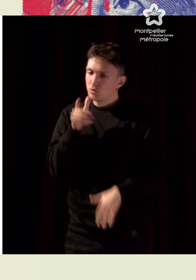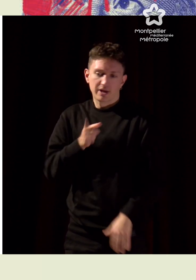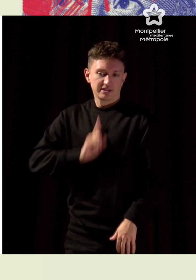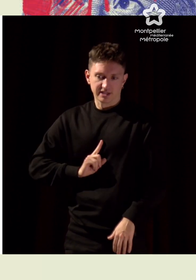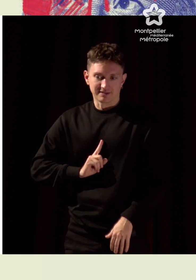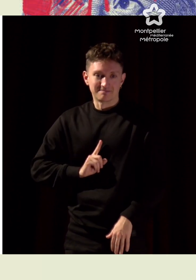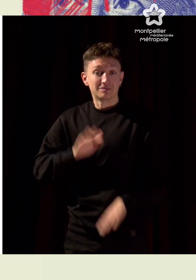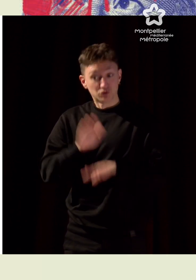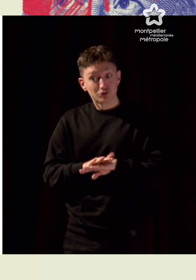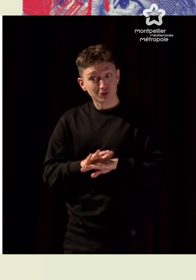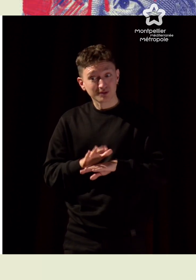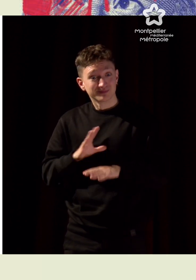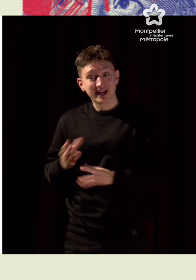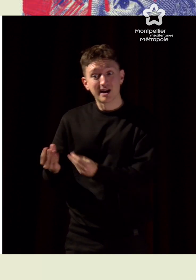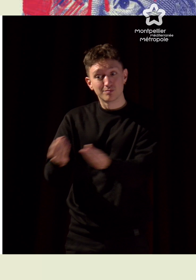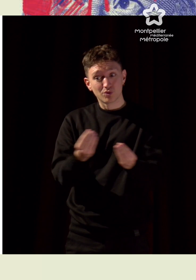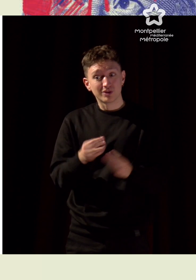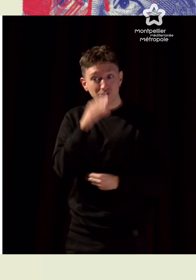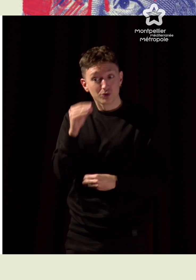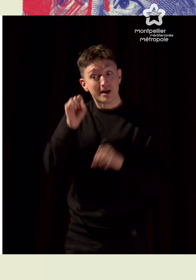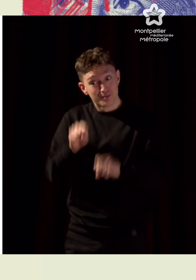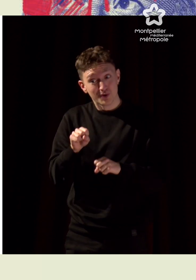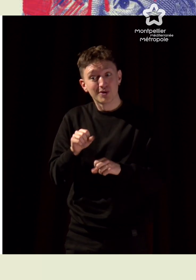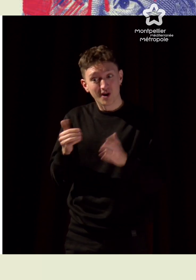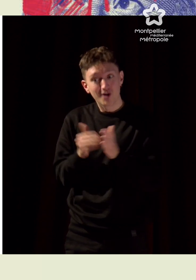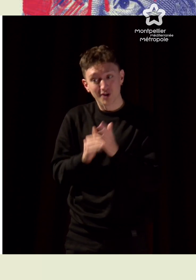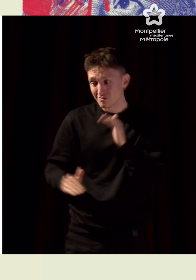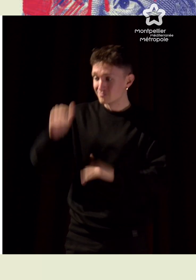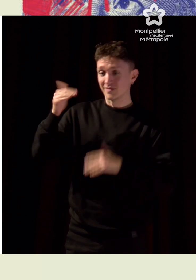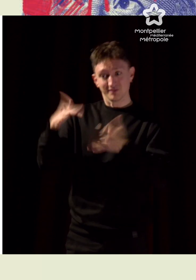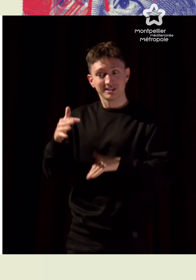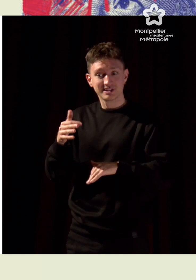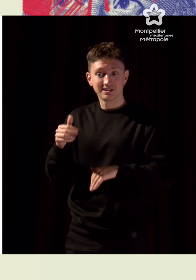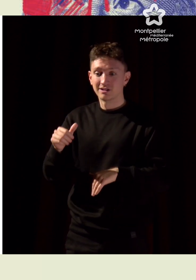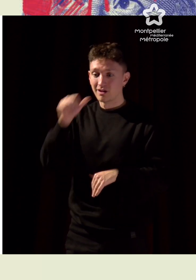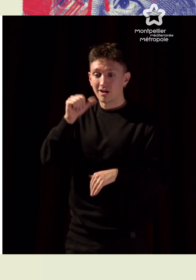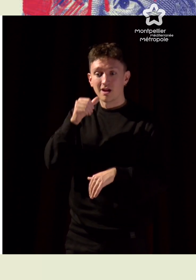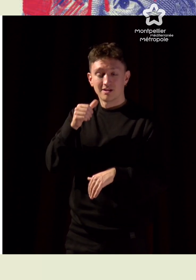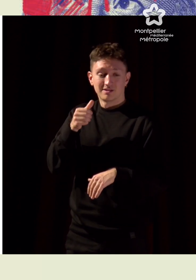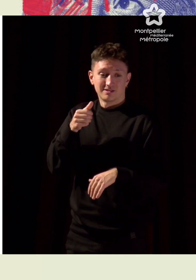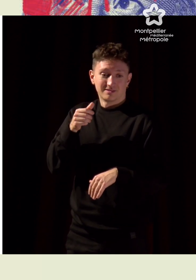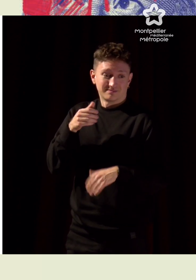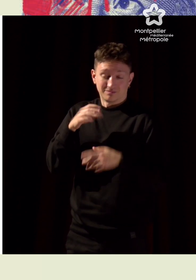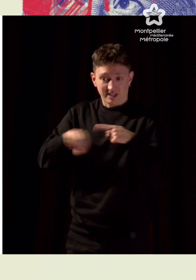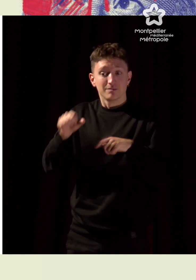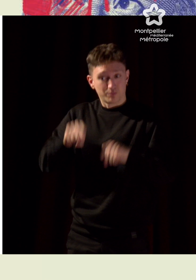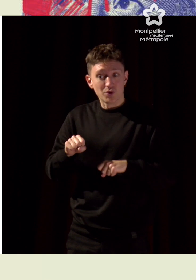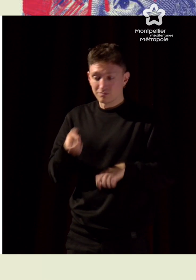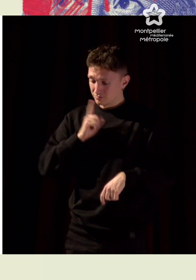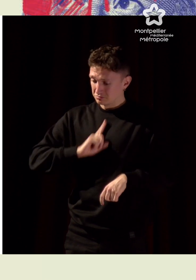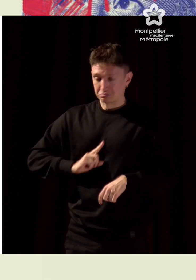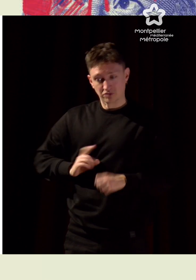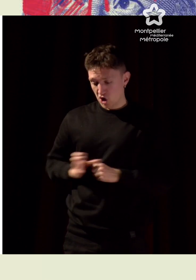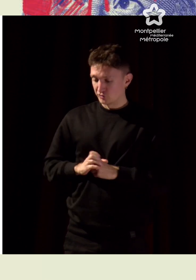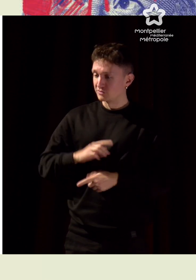populations humaines où les adultes digèrent le lait, c'est-à-dire où ils ont une lactase qui fonctionne. Et ça a été remarqué dès les